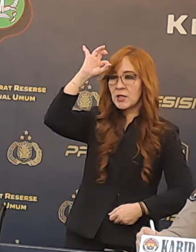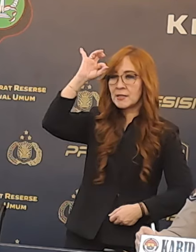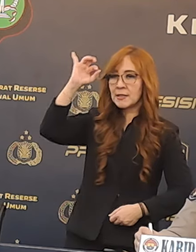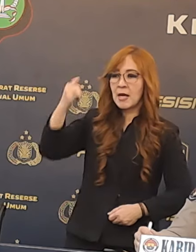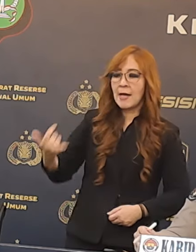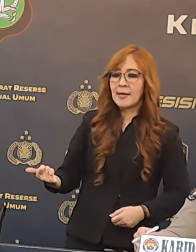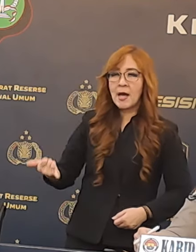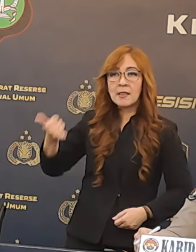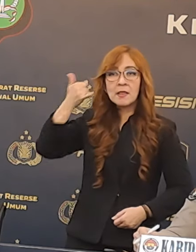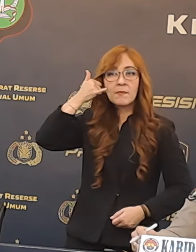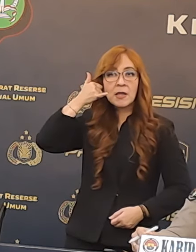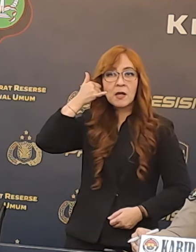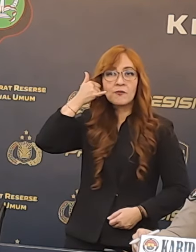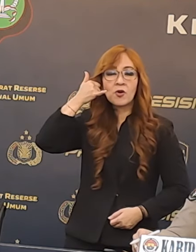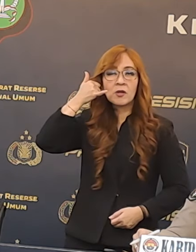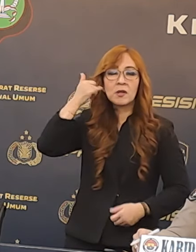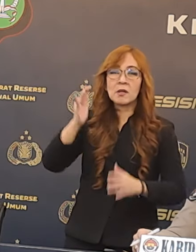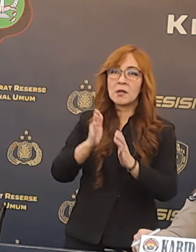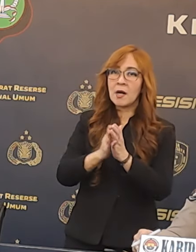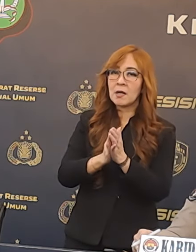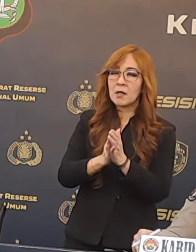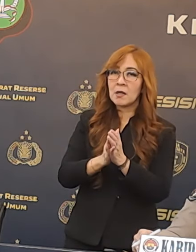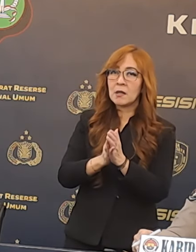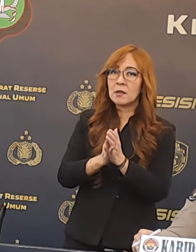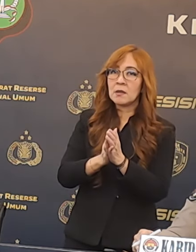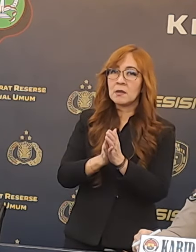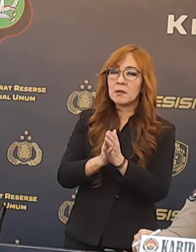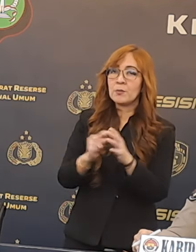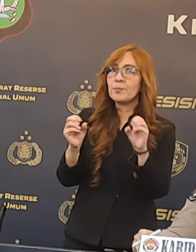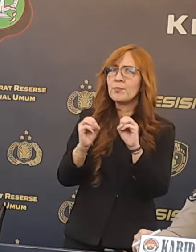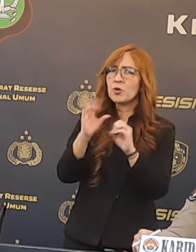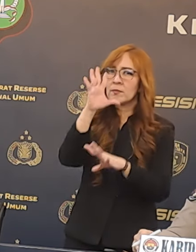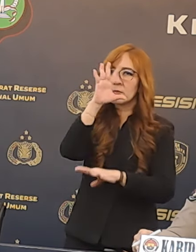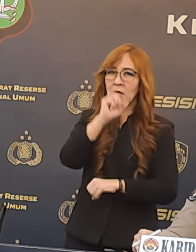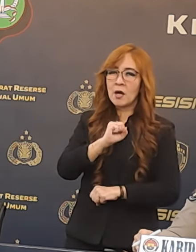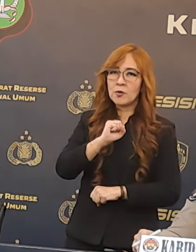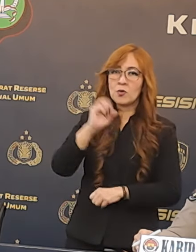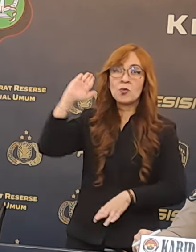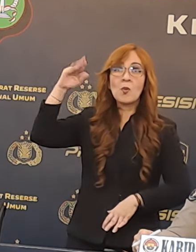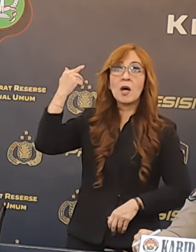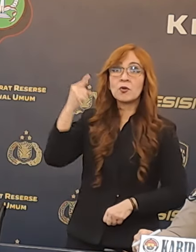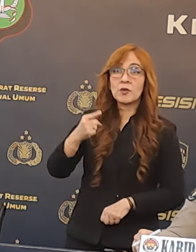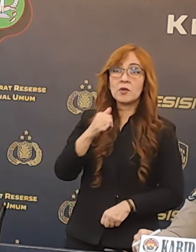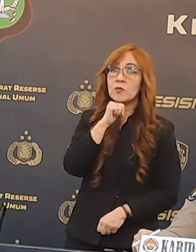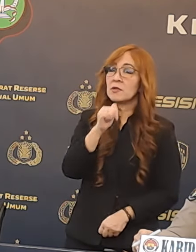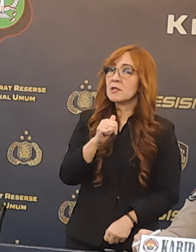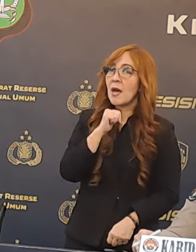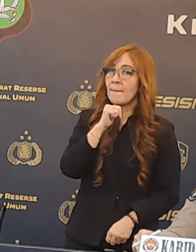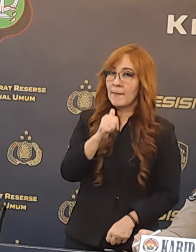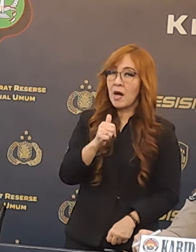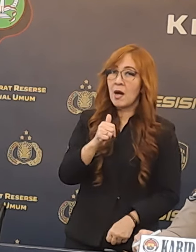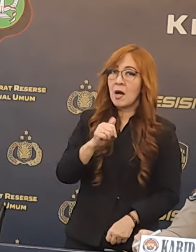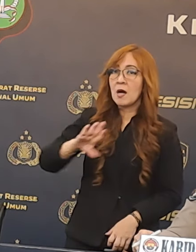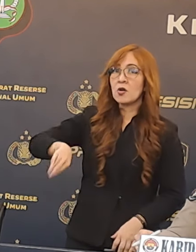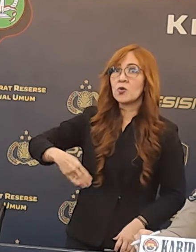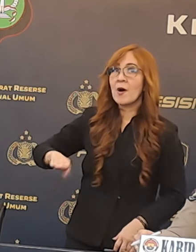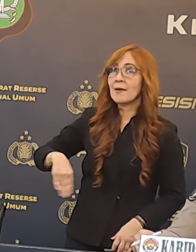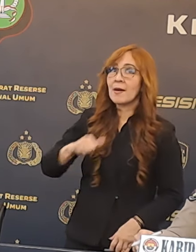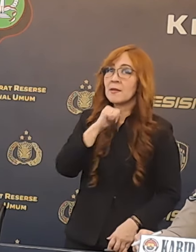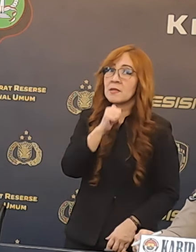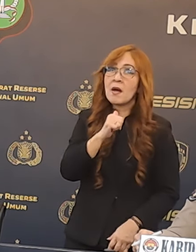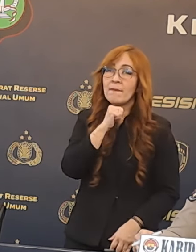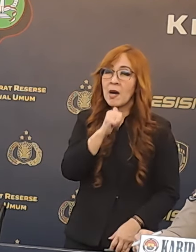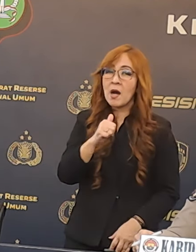Polsek hanya terima telepon. Kemudian belum diketahui juga waktu itu siapa daripada keluarga daripada